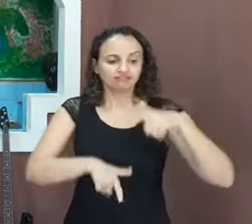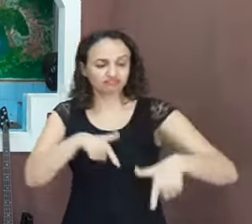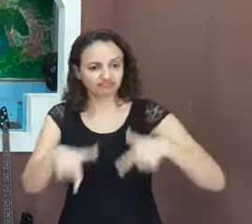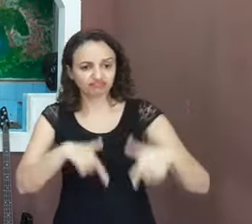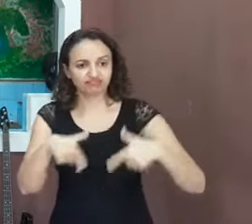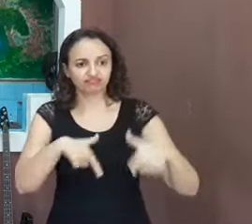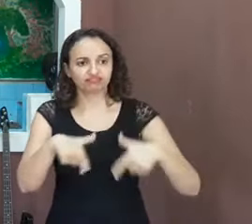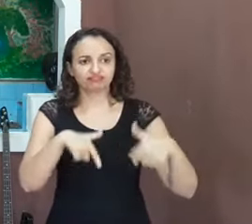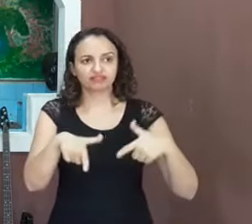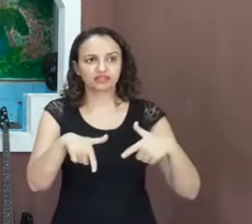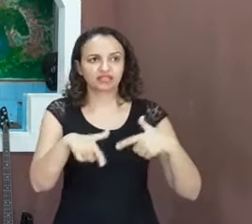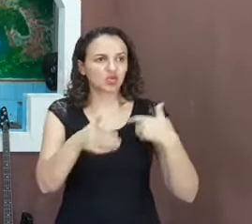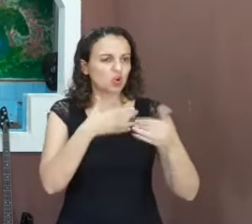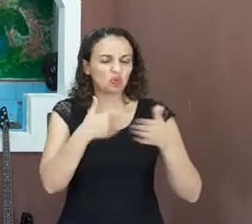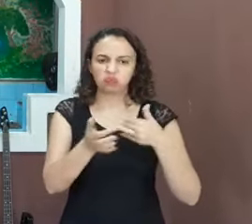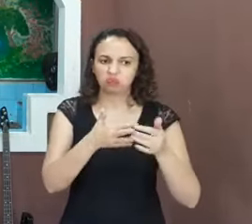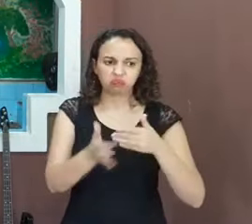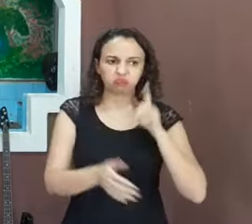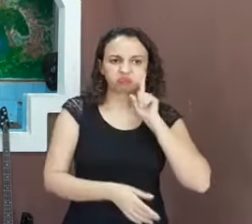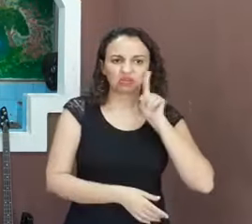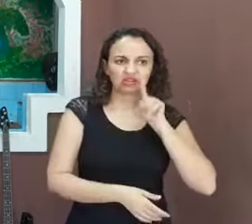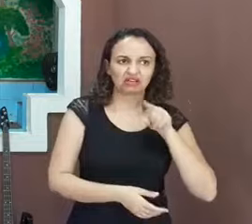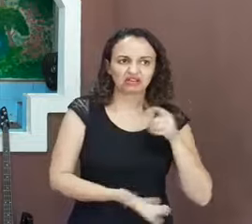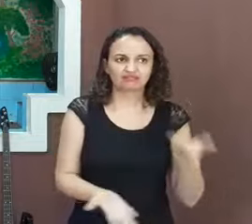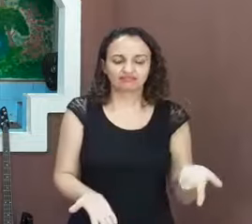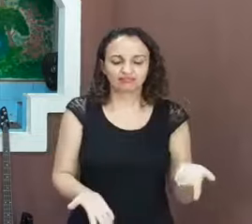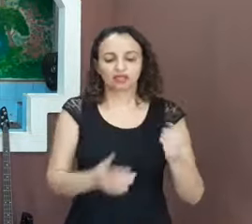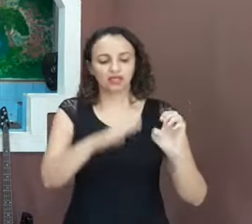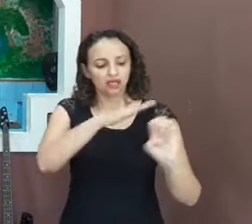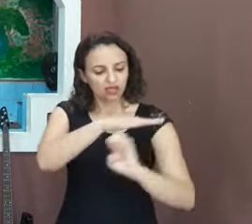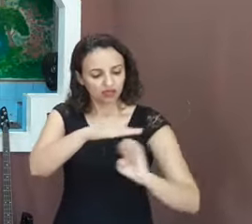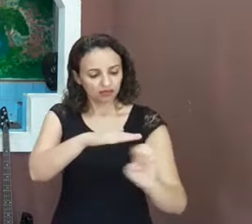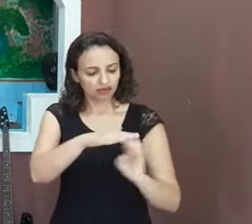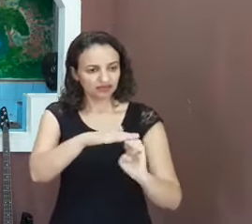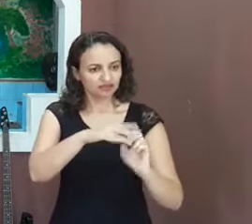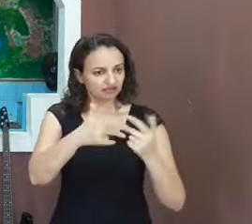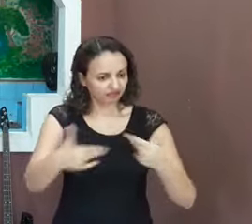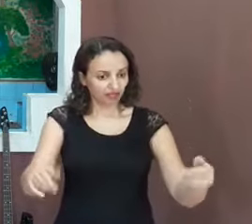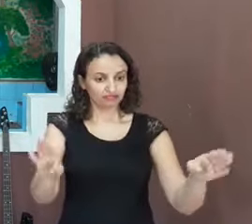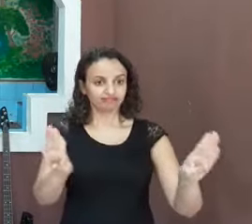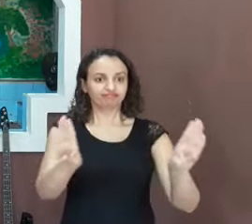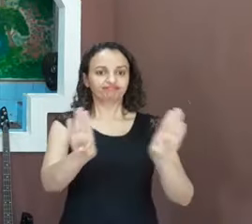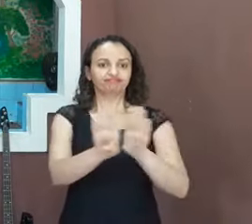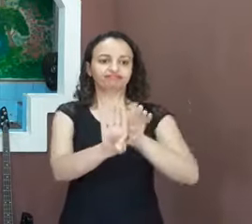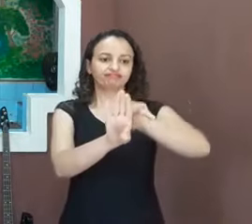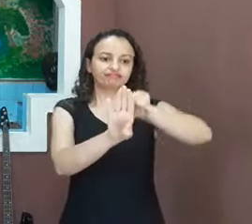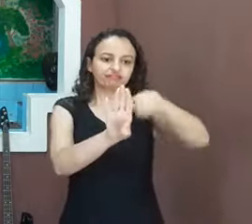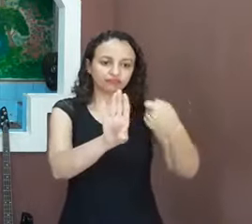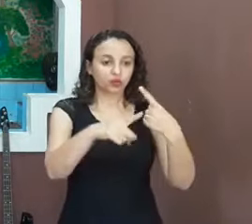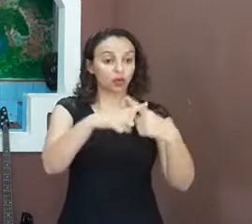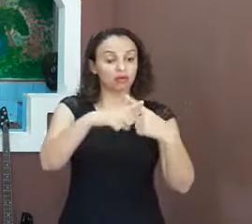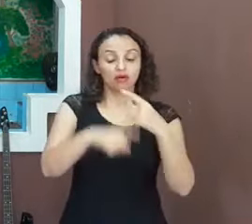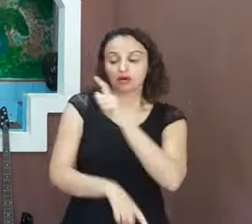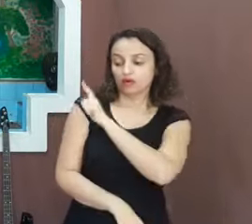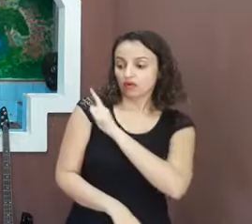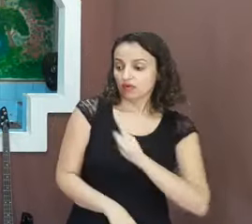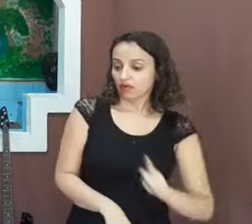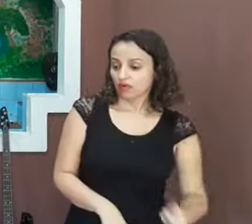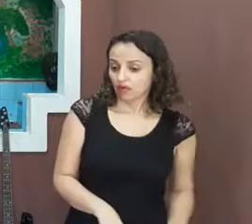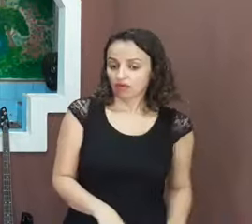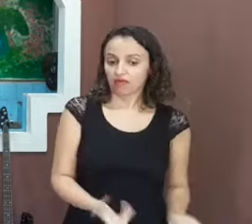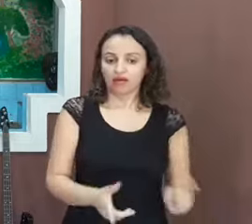como algo importante para a sua vida. Quantas empresas fecharam porque os governantes fizeram um monte de